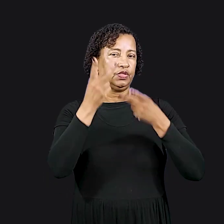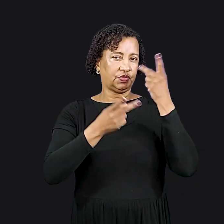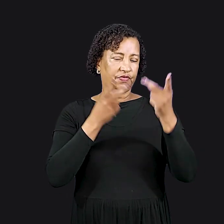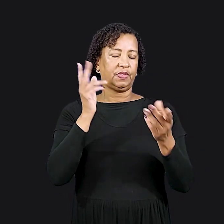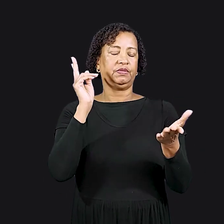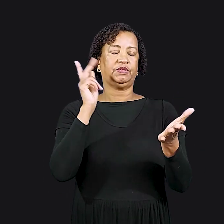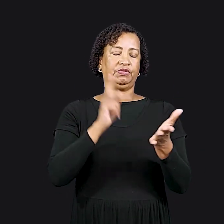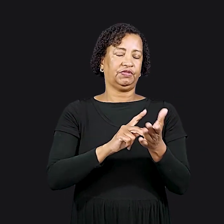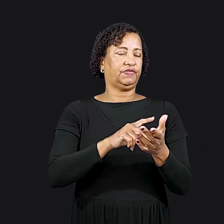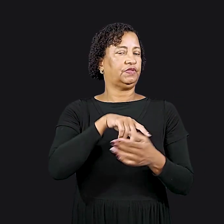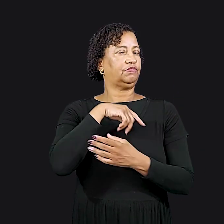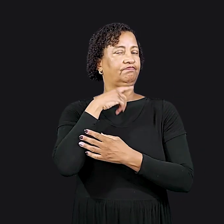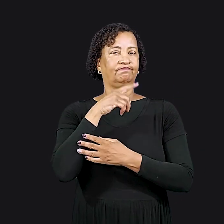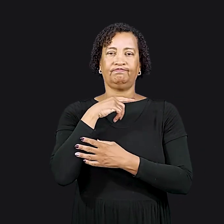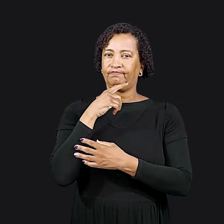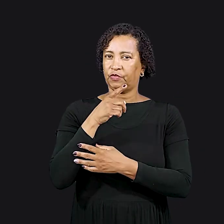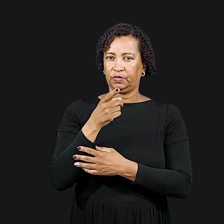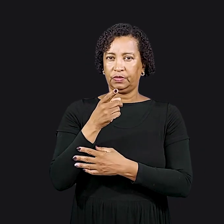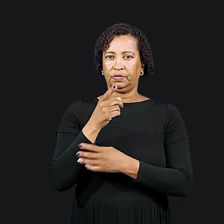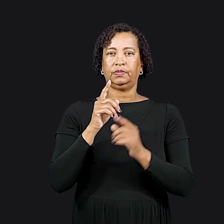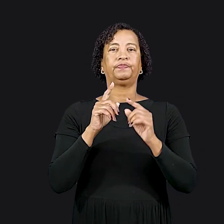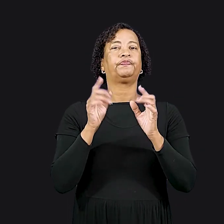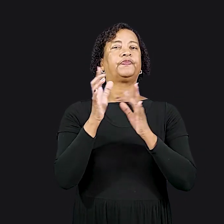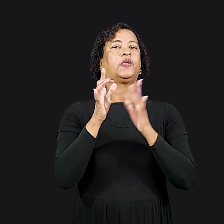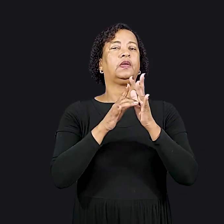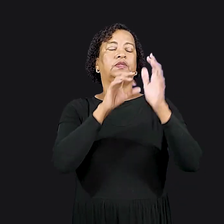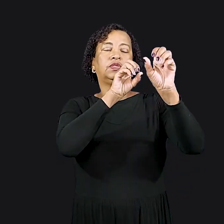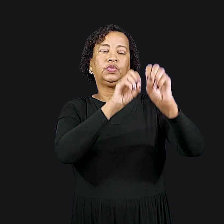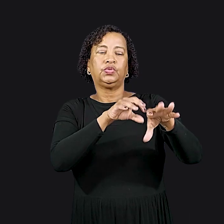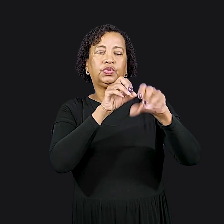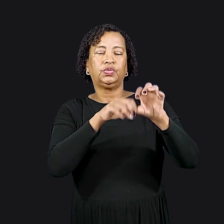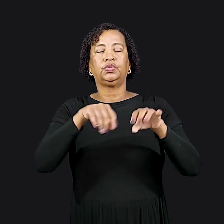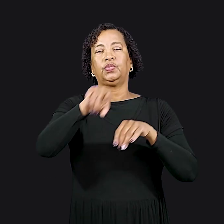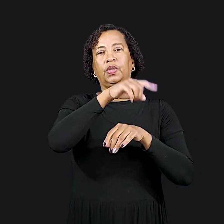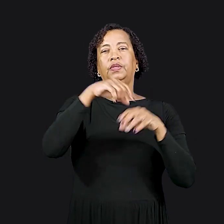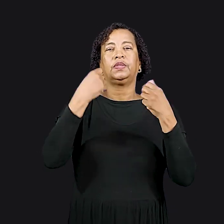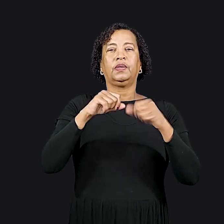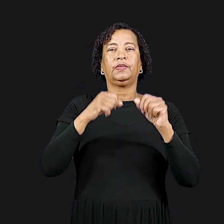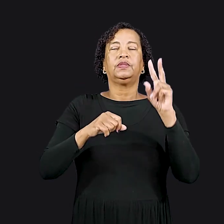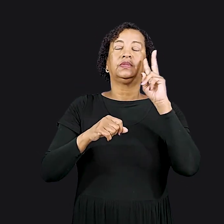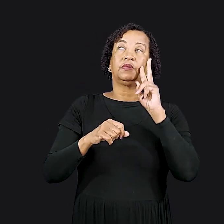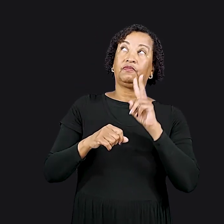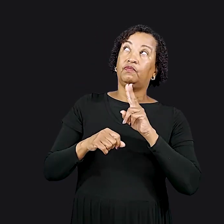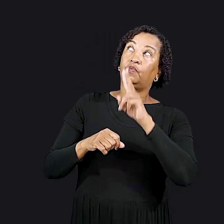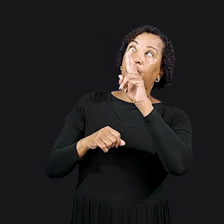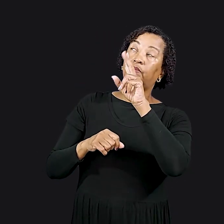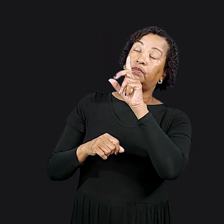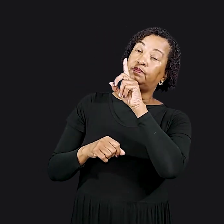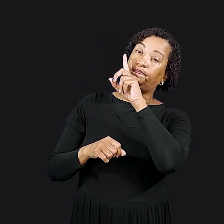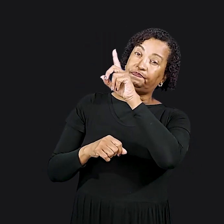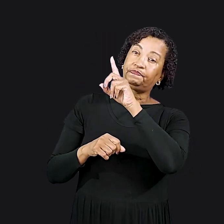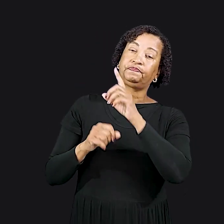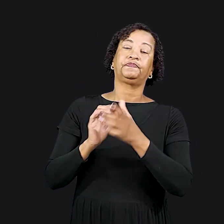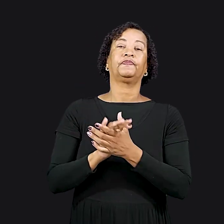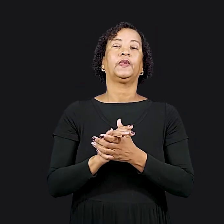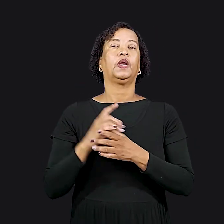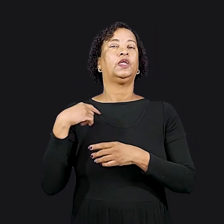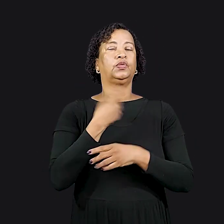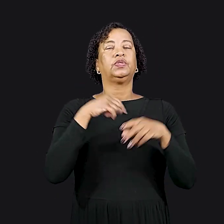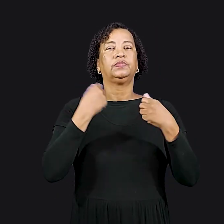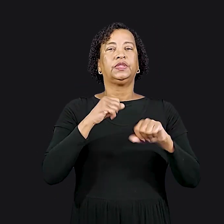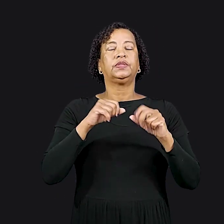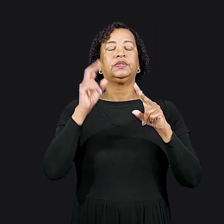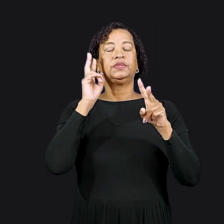Jesus disse que realmente eles não conseguiriam. Então Jesus lhes ensinou que deveriam olhar para cima.